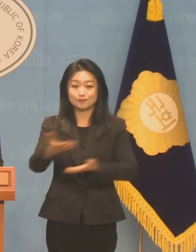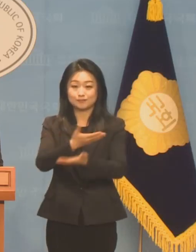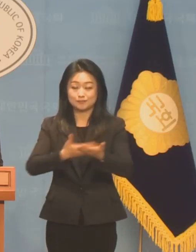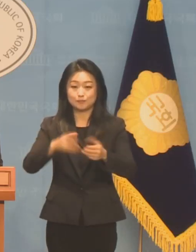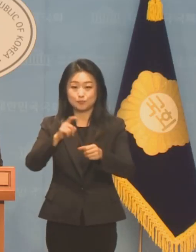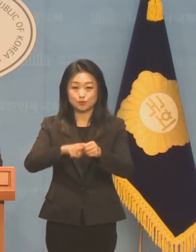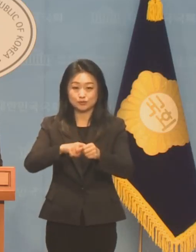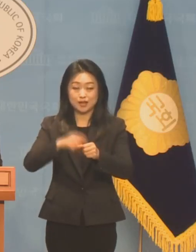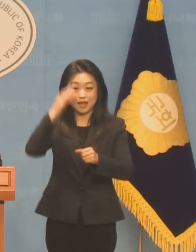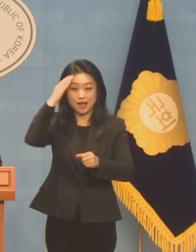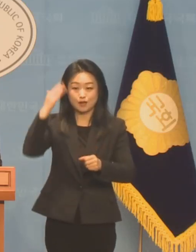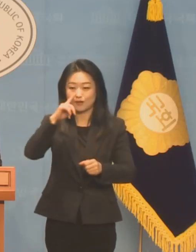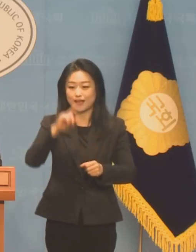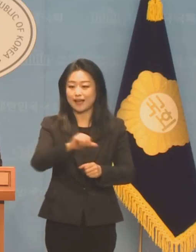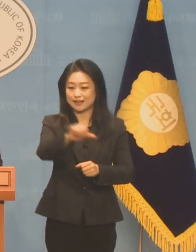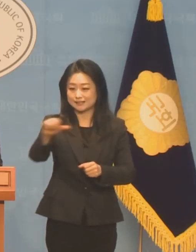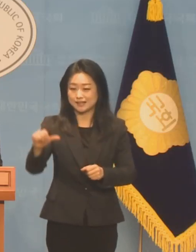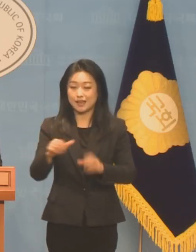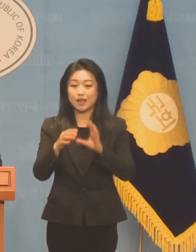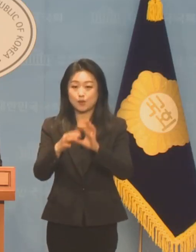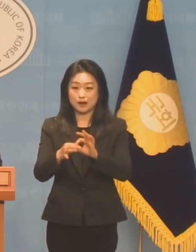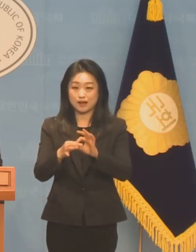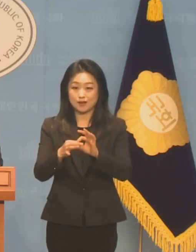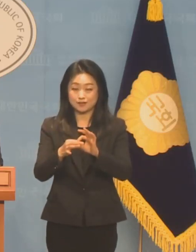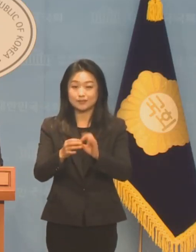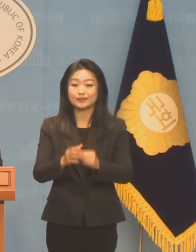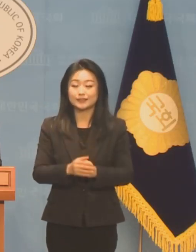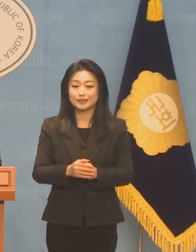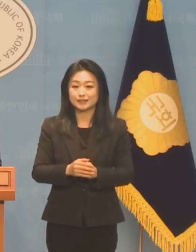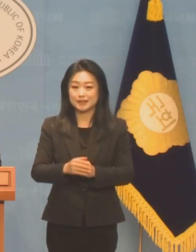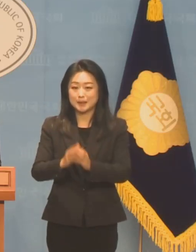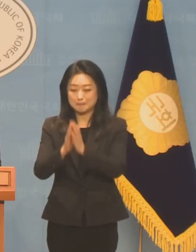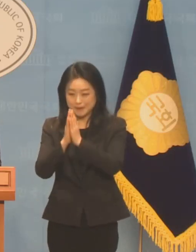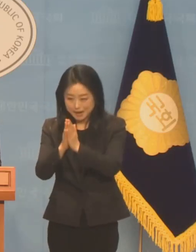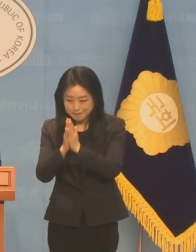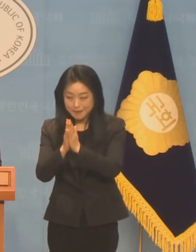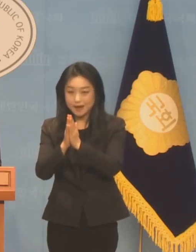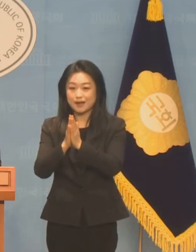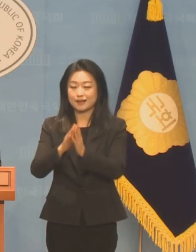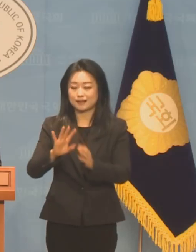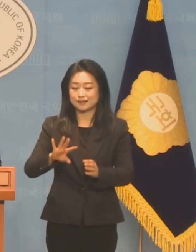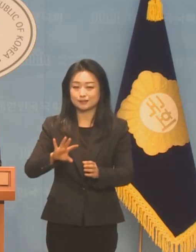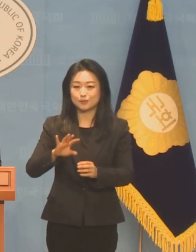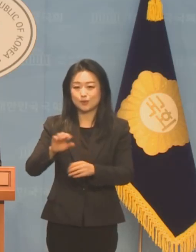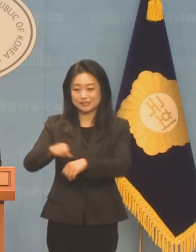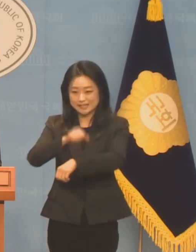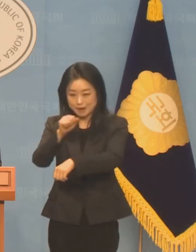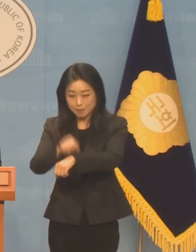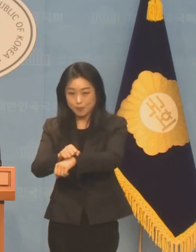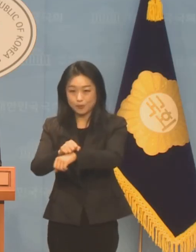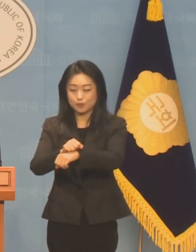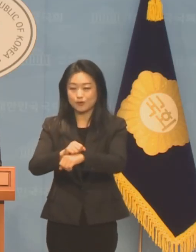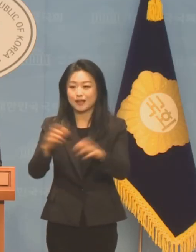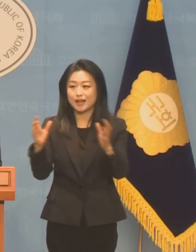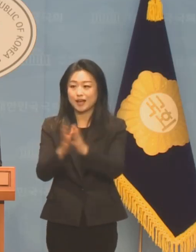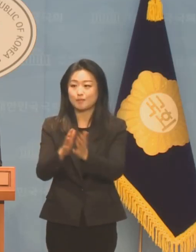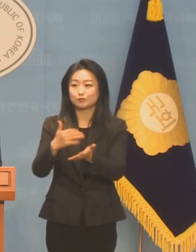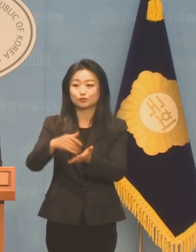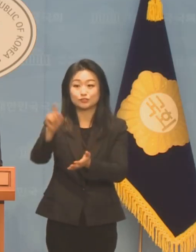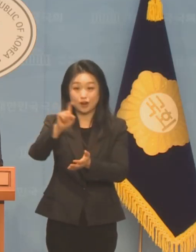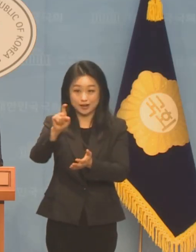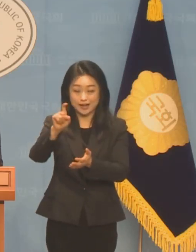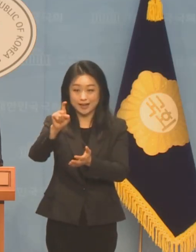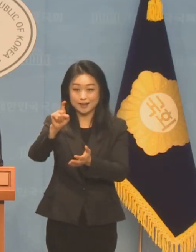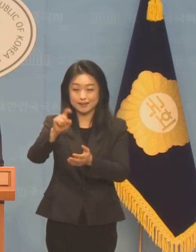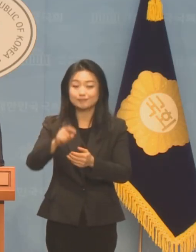협력 강화 방안 논의를 위해서 미얀마, 싱가포르, 필리핀 등 10개국 아세안 주한 외교사절